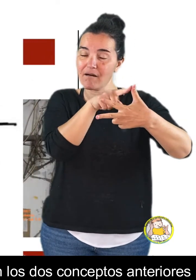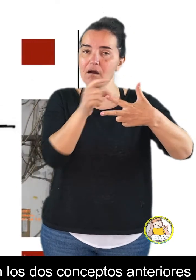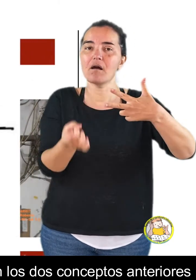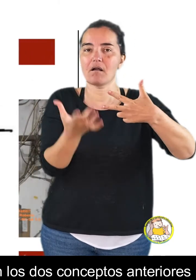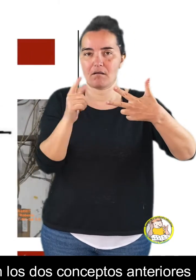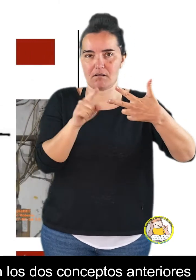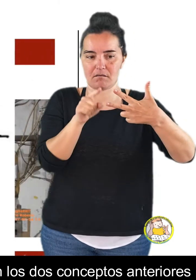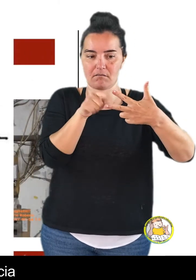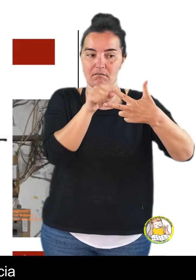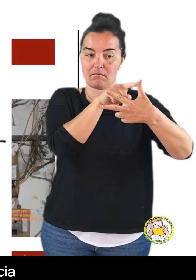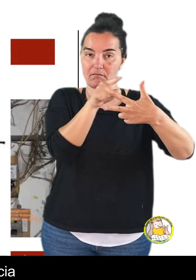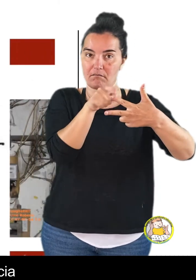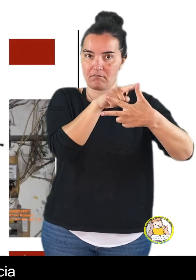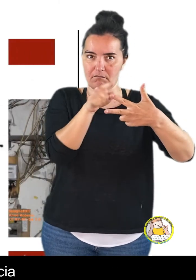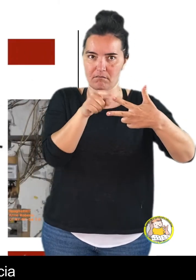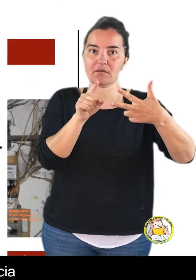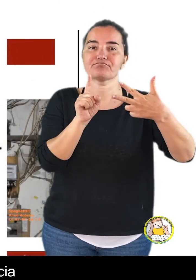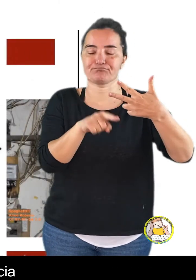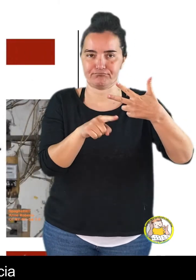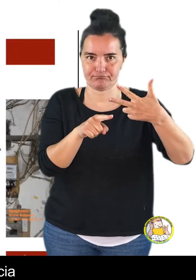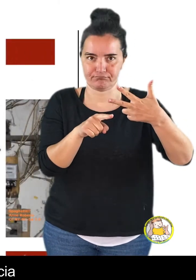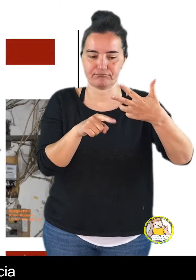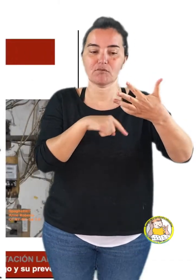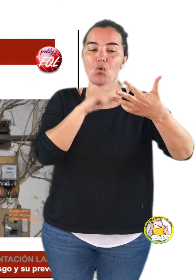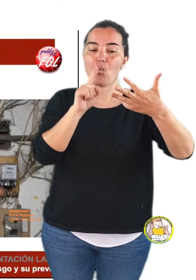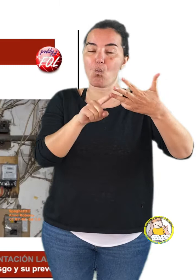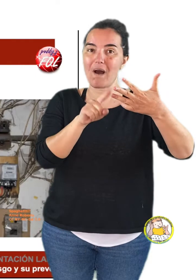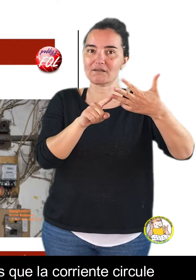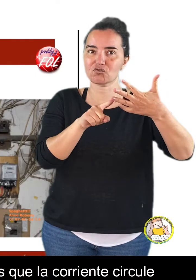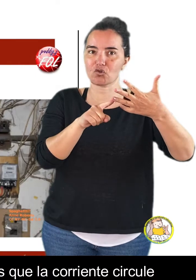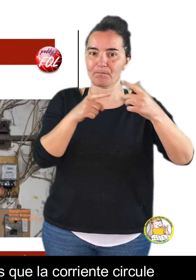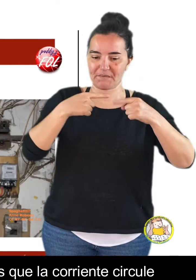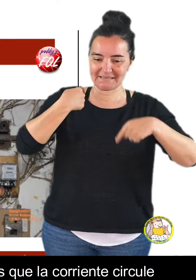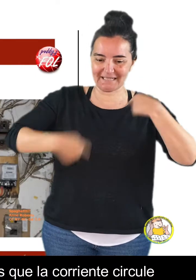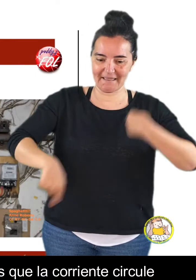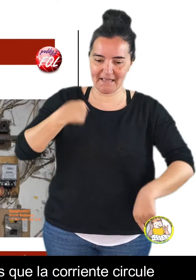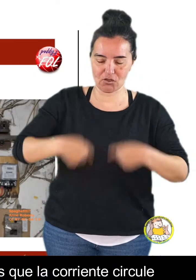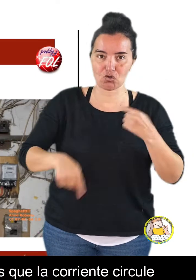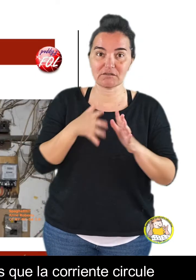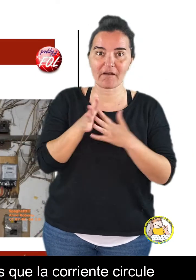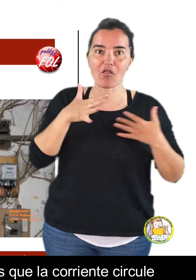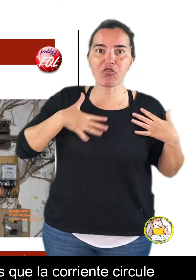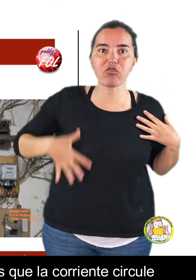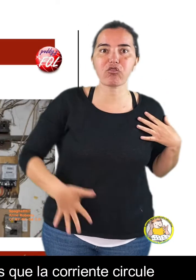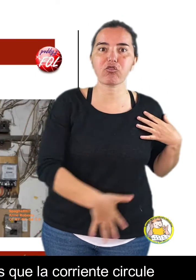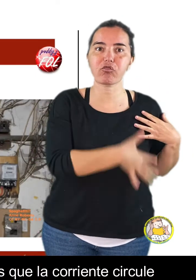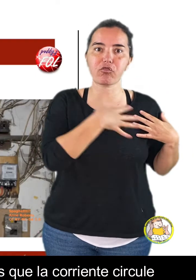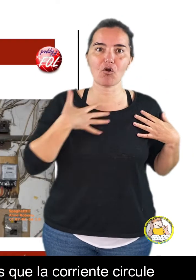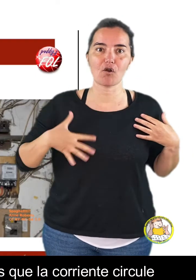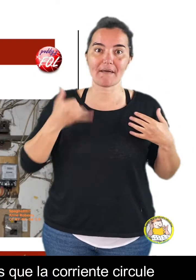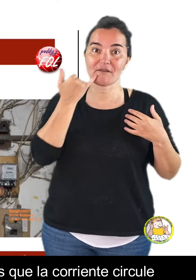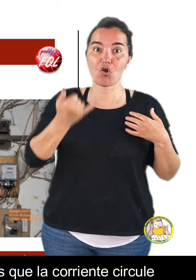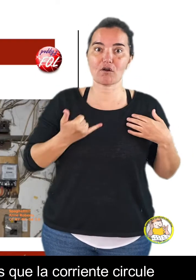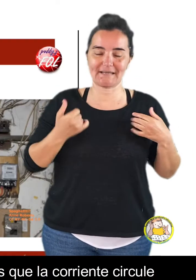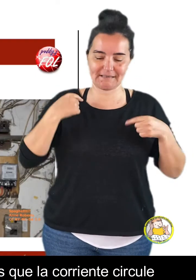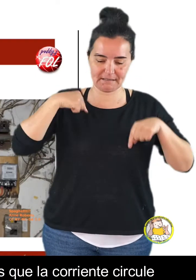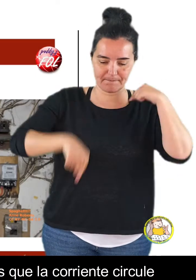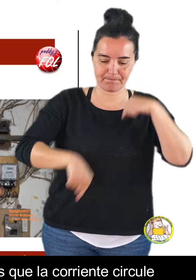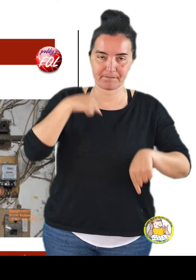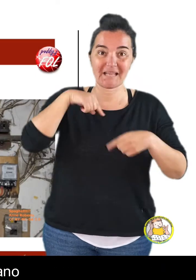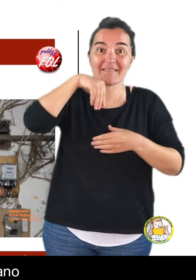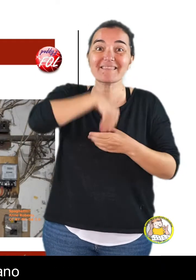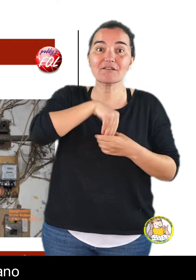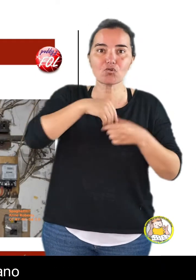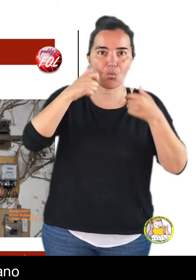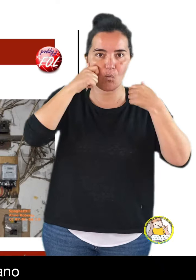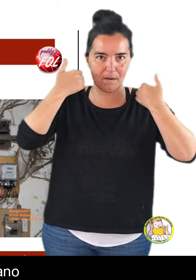dos conceptos anteriores, la tensión y la resistencia. En cuarto lugar, el trayecto, las zonas por las que la corriente